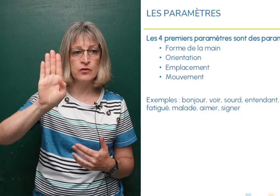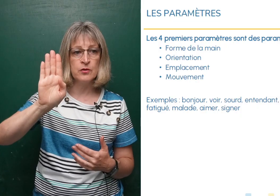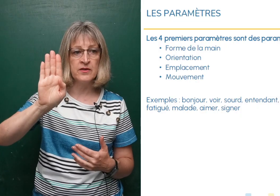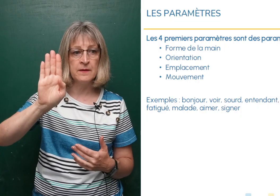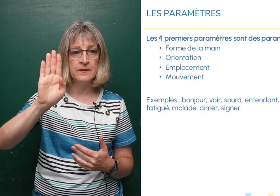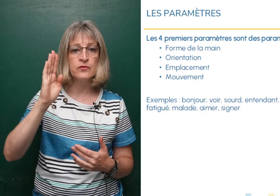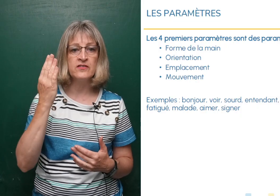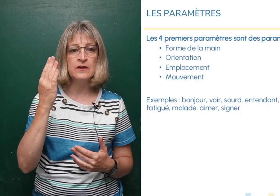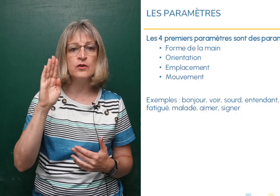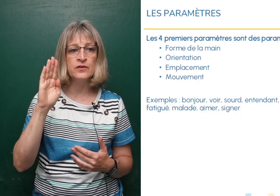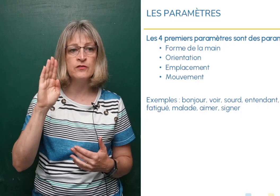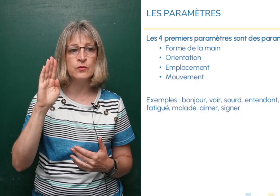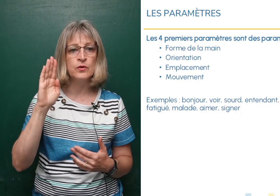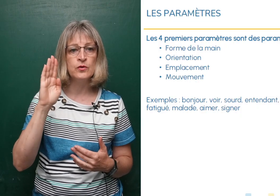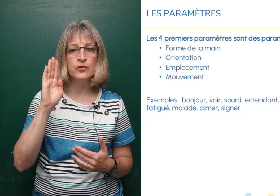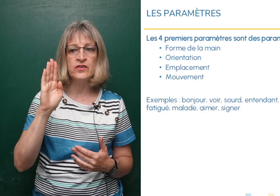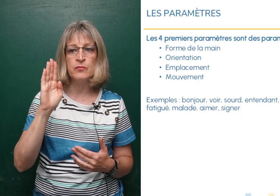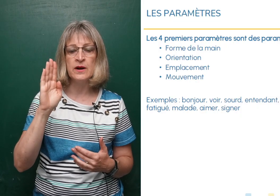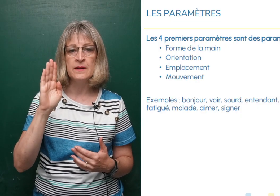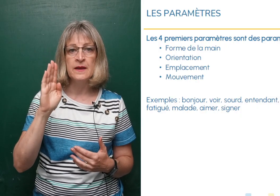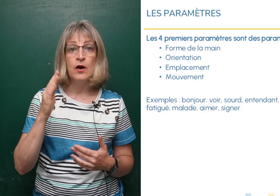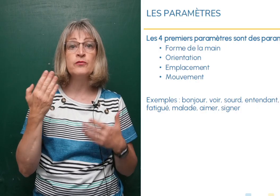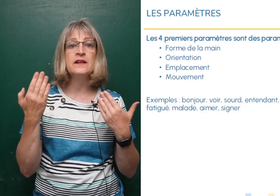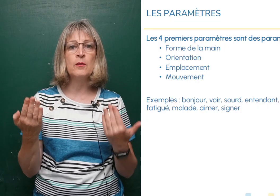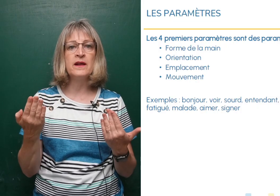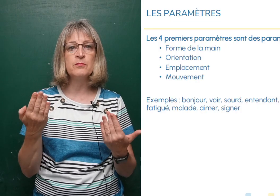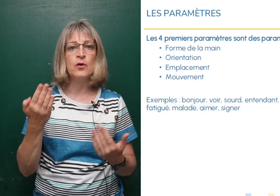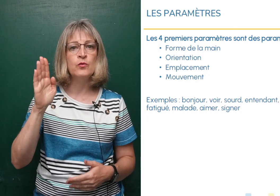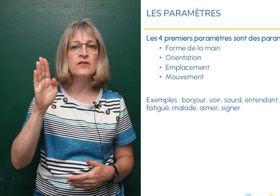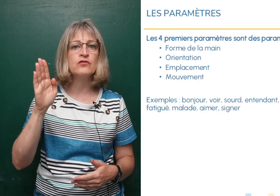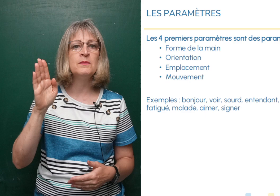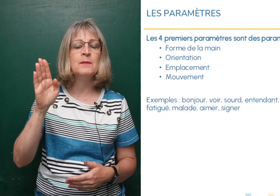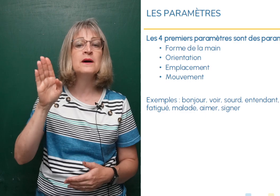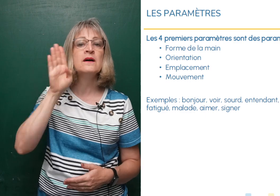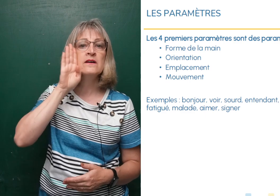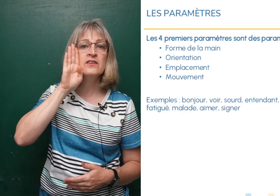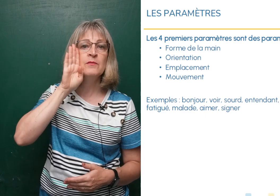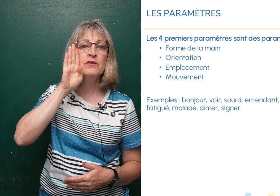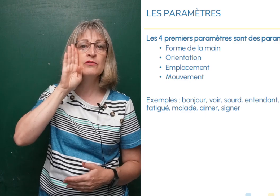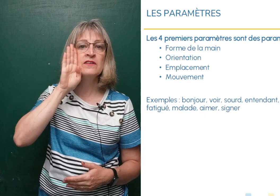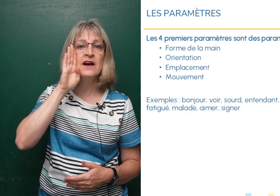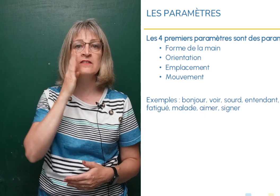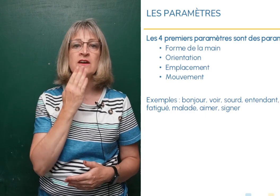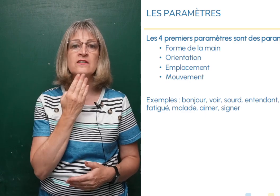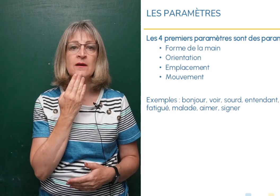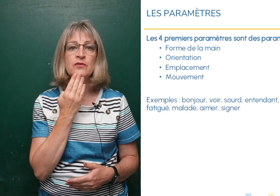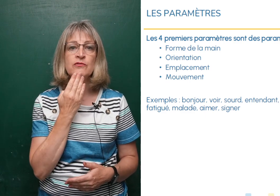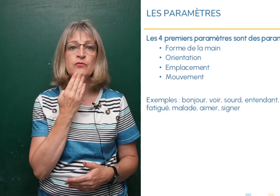ça? Donc ça, c'est l'orientation, le deuxième point. Ensuite, l'emplacement. Où est-ce que je mets ma main? Je la mets au niveau du visage, je la mets au niveau du